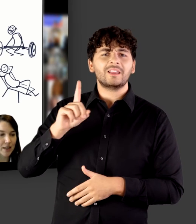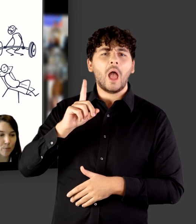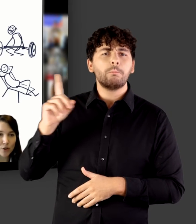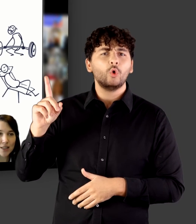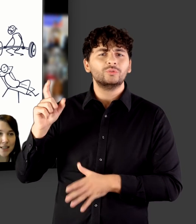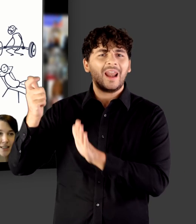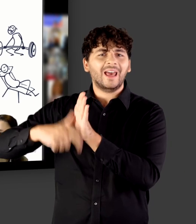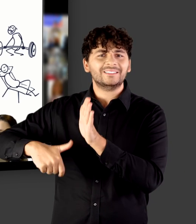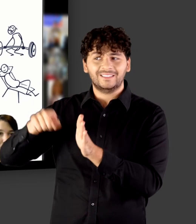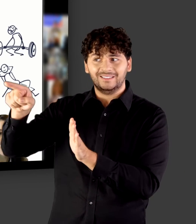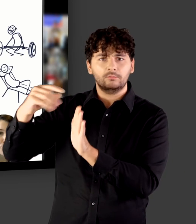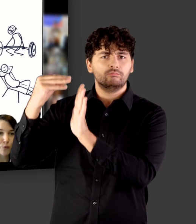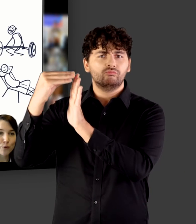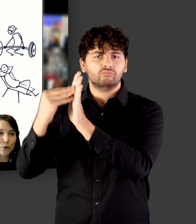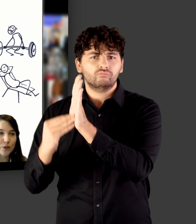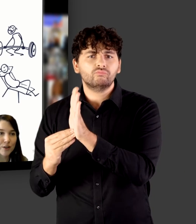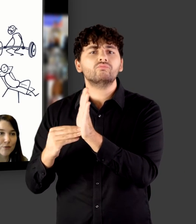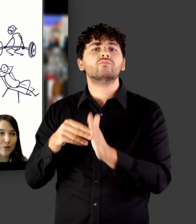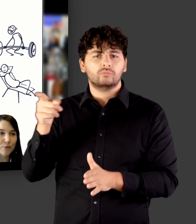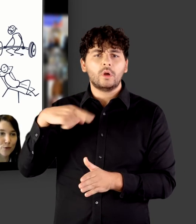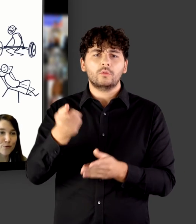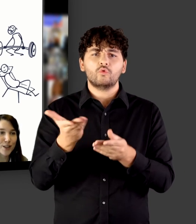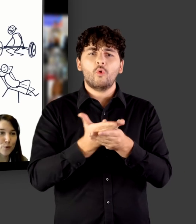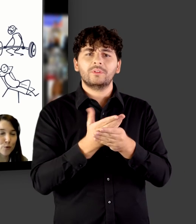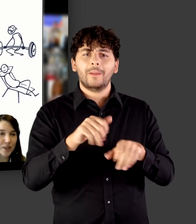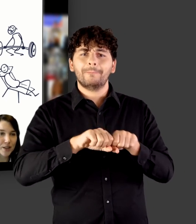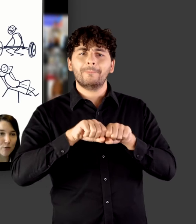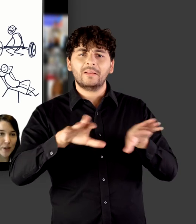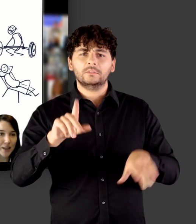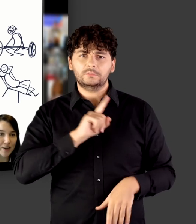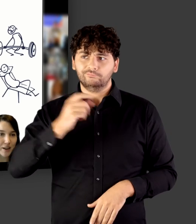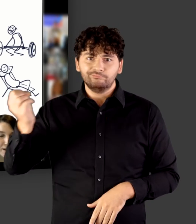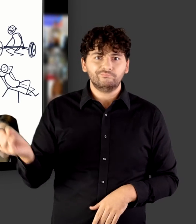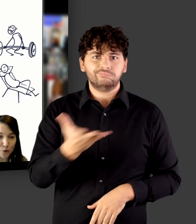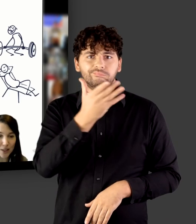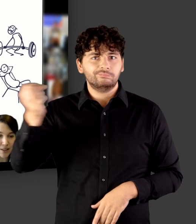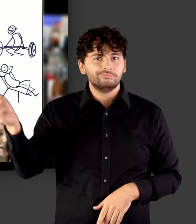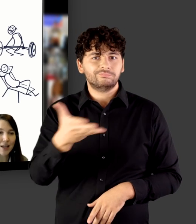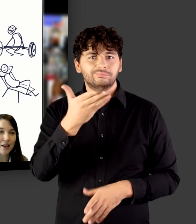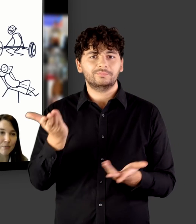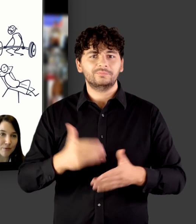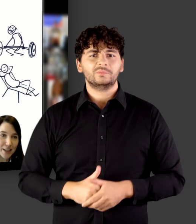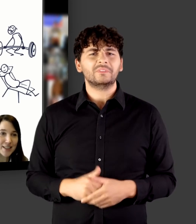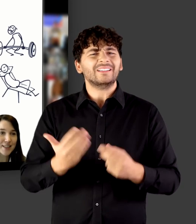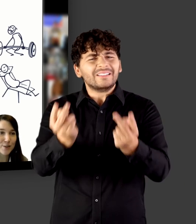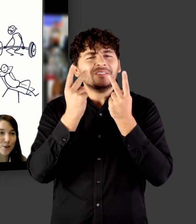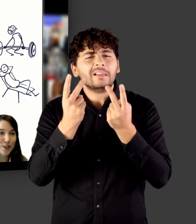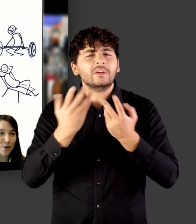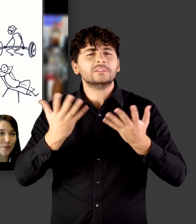Deposit-Lizenz auszufüllen und dann würden wir die Dokumente auf Media einspielen. Wichtig ist natürlich noch, wir